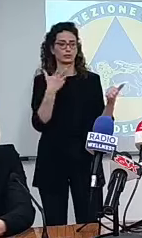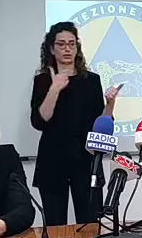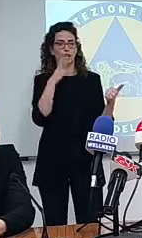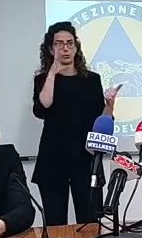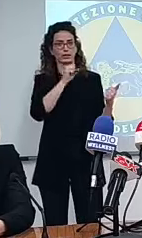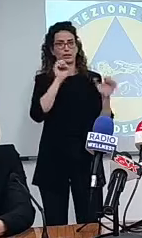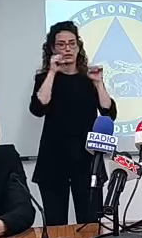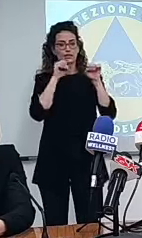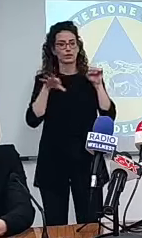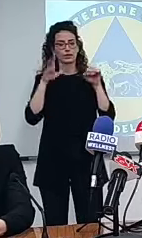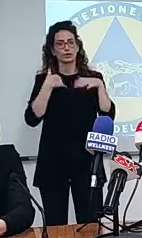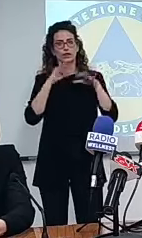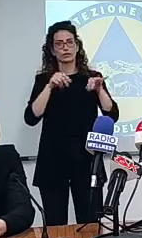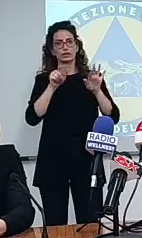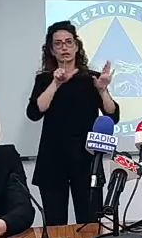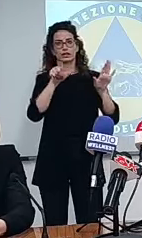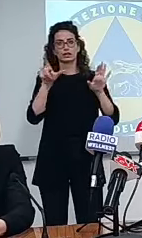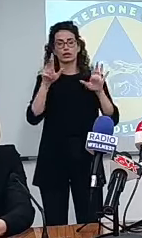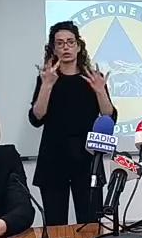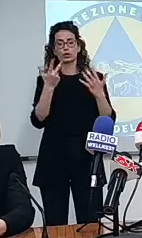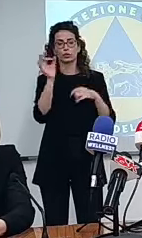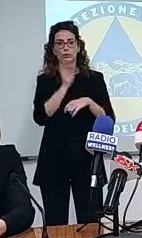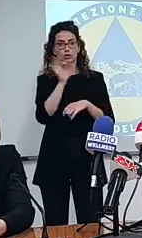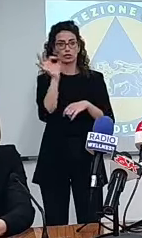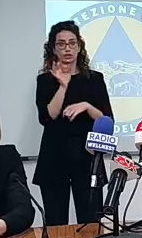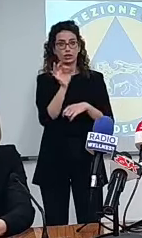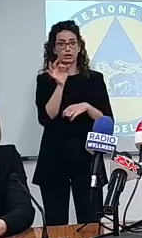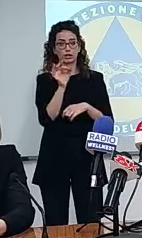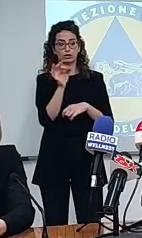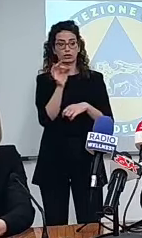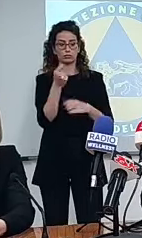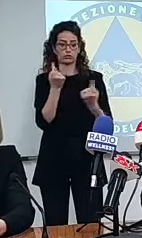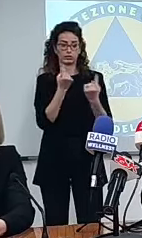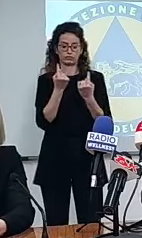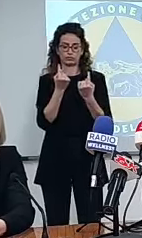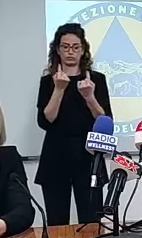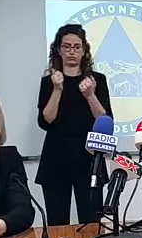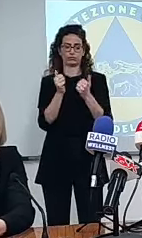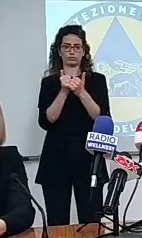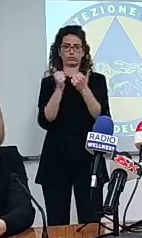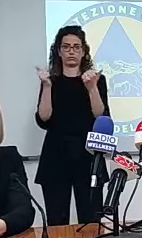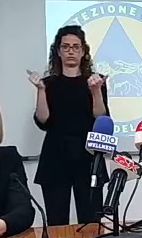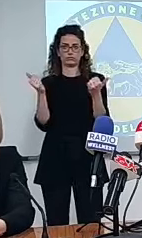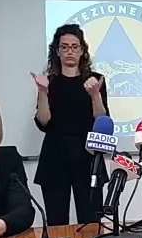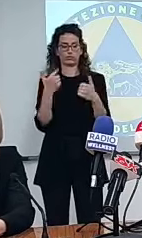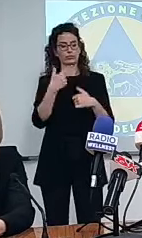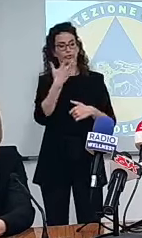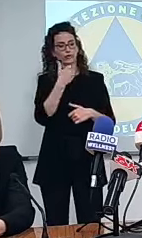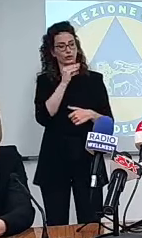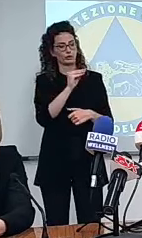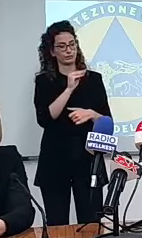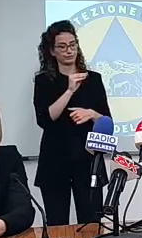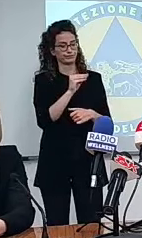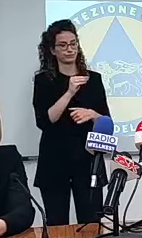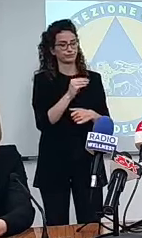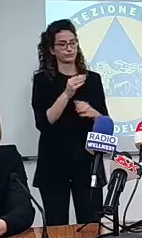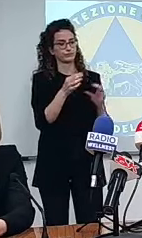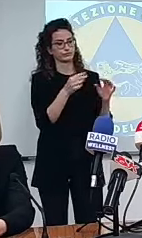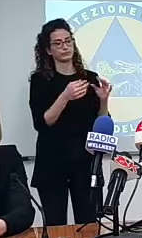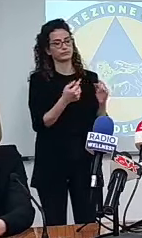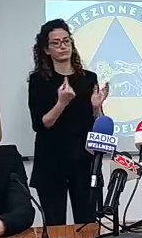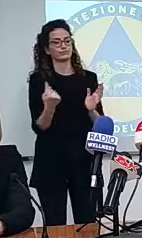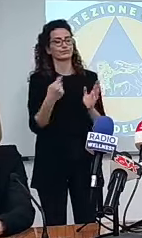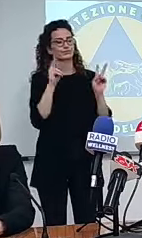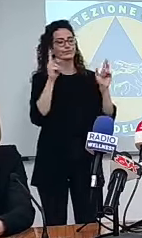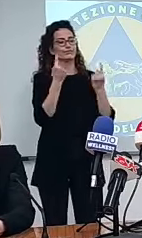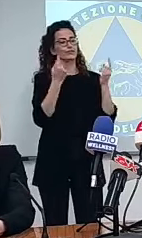se è arrivato al 78%, è in una situazione completamente diversa. Ecco, io le volevo chiedere, per tornare invece alla questione dei